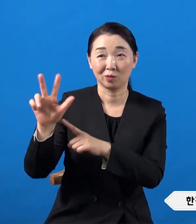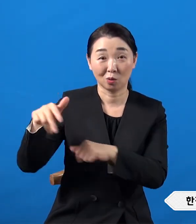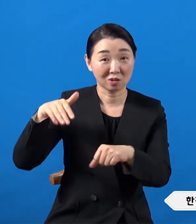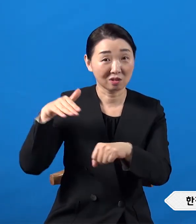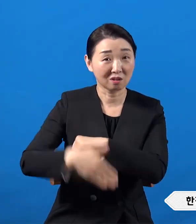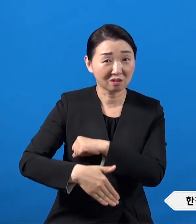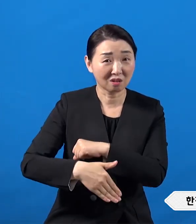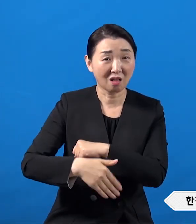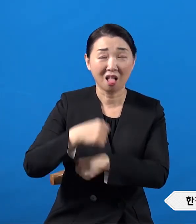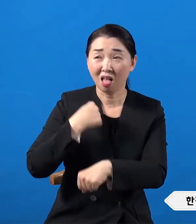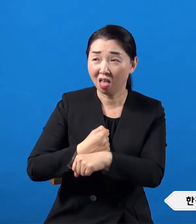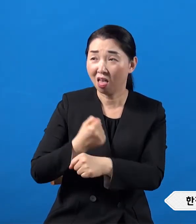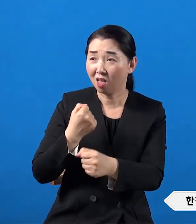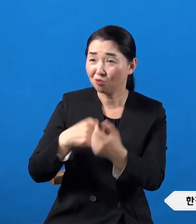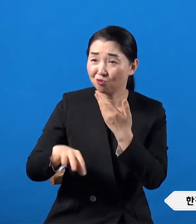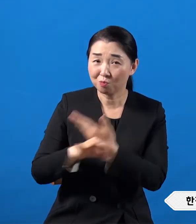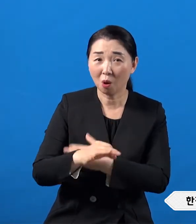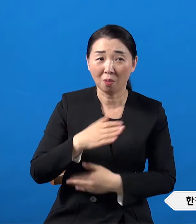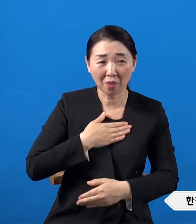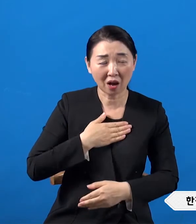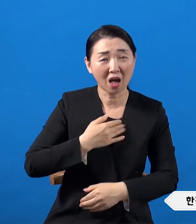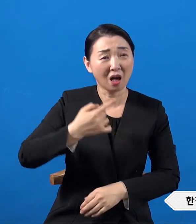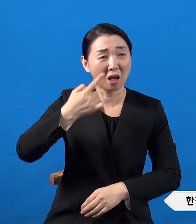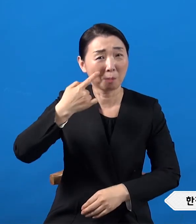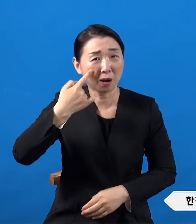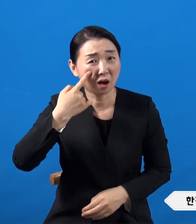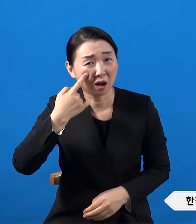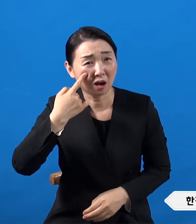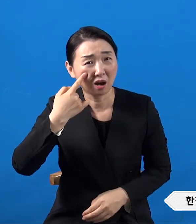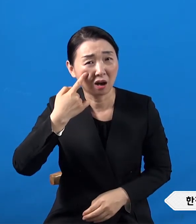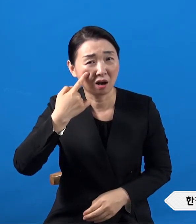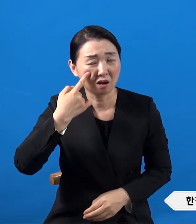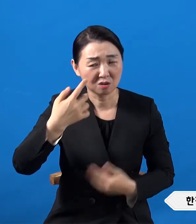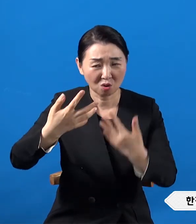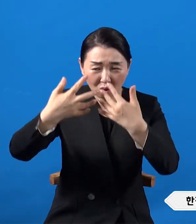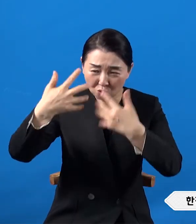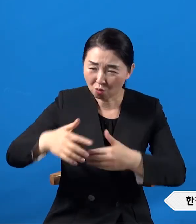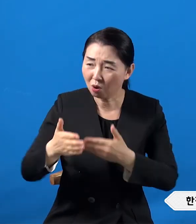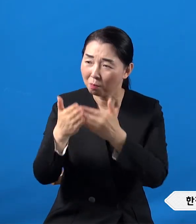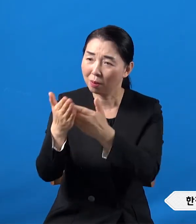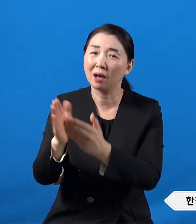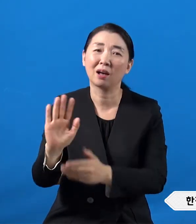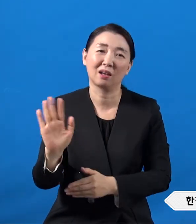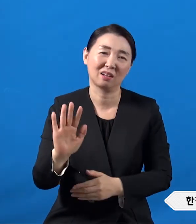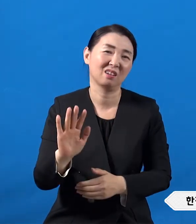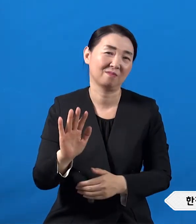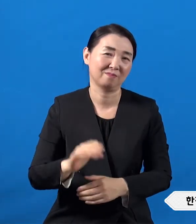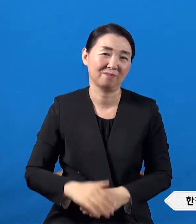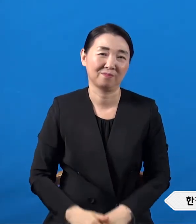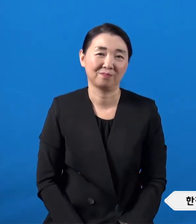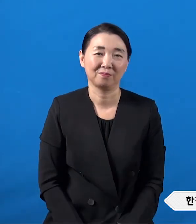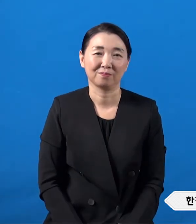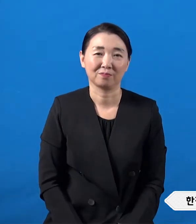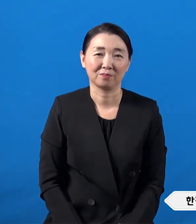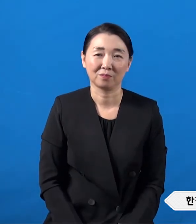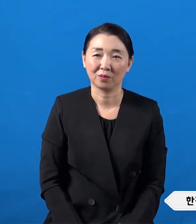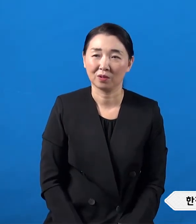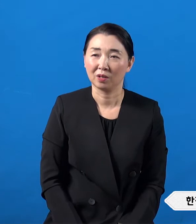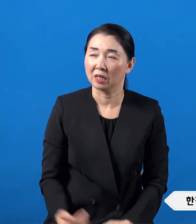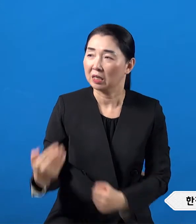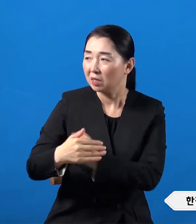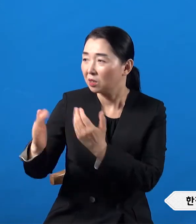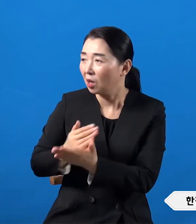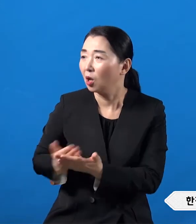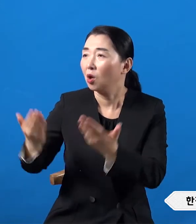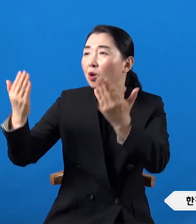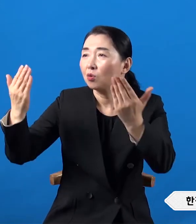서원은 그런 식으로 뭐 이래 해주시면 내가 해볼게요 그렇게 조건을 내거는 것이 아닙니다. 베풀어